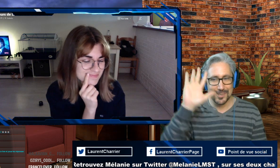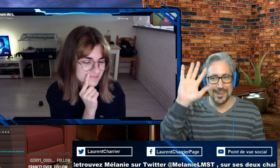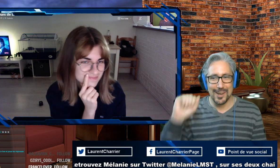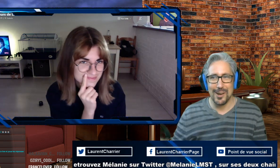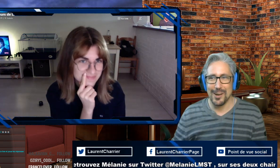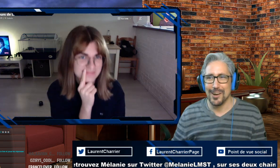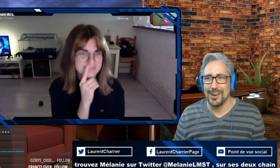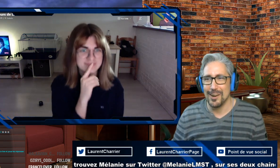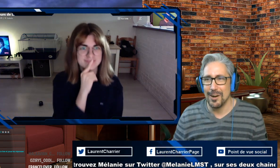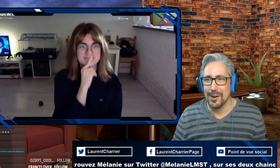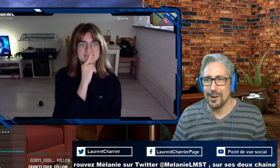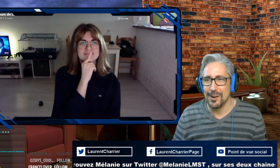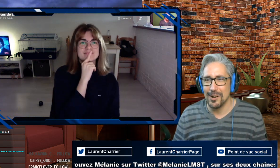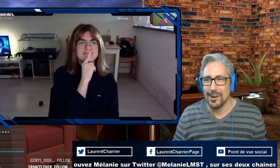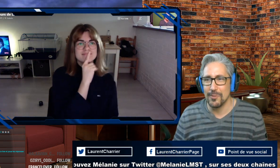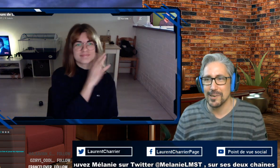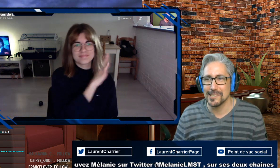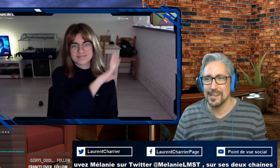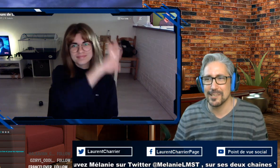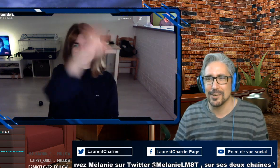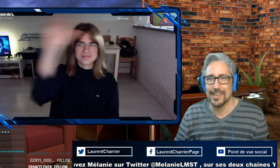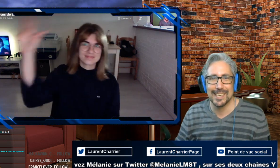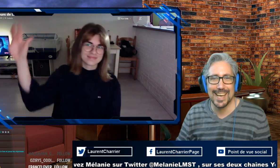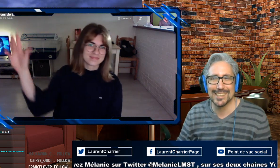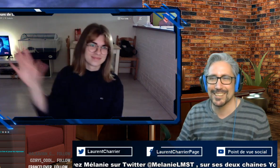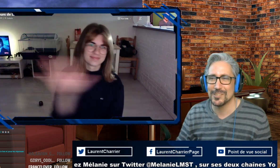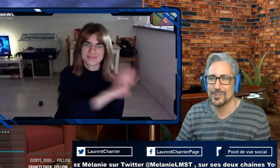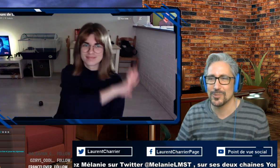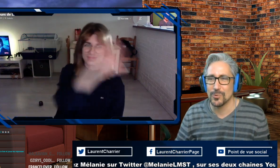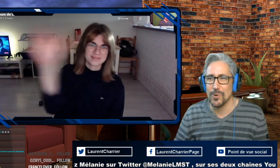bientôt. Au revoir. 5,